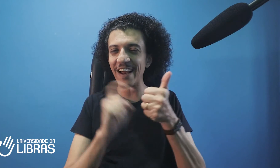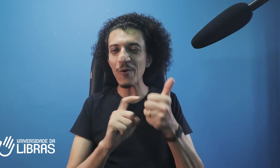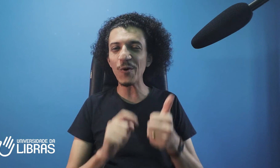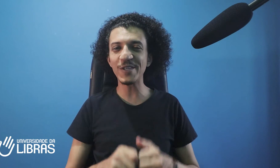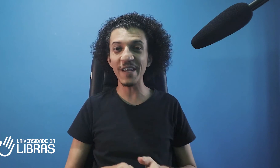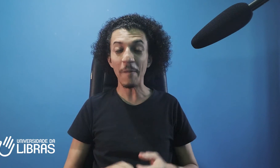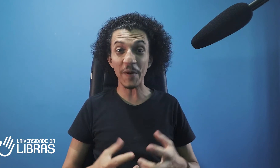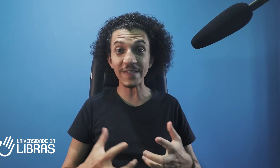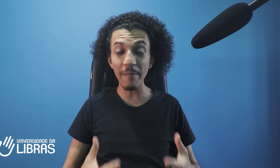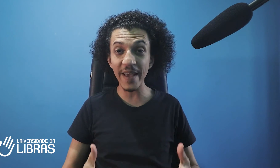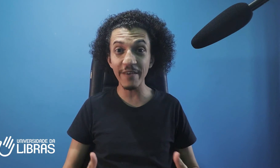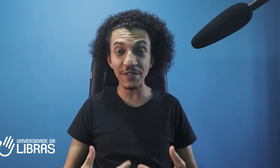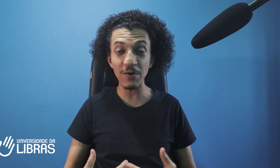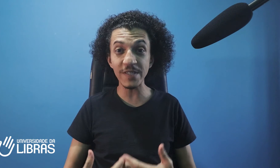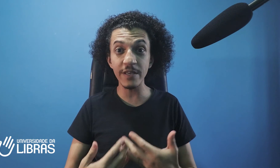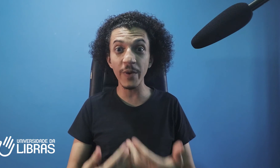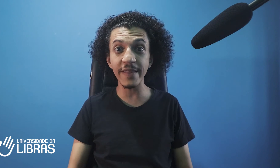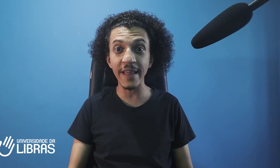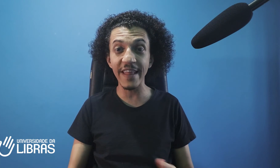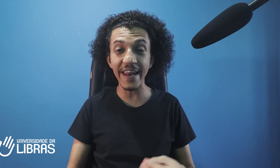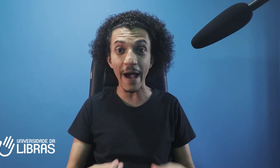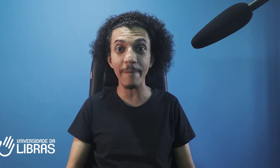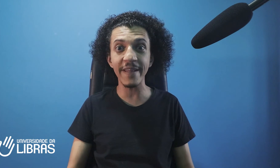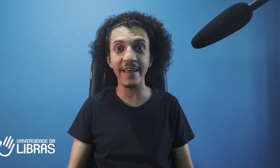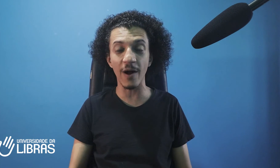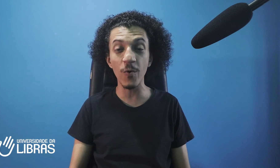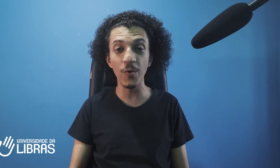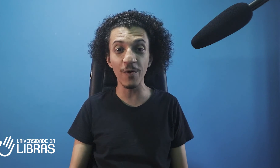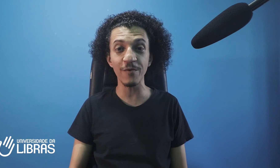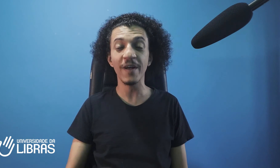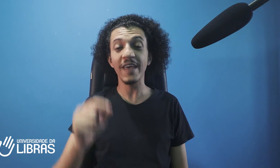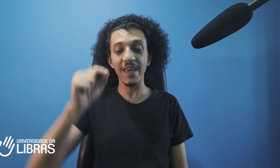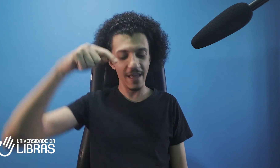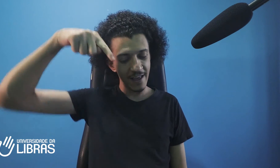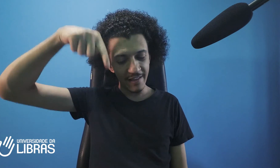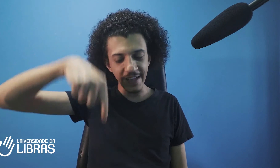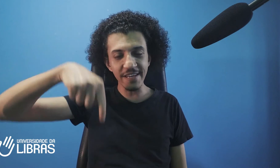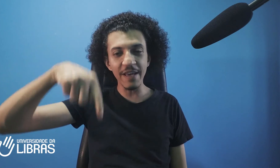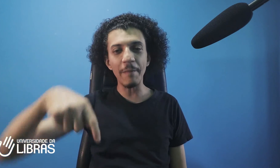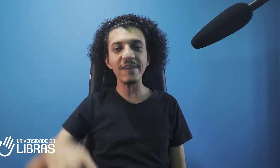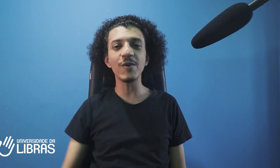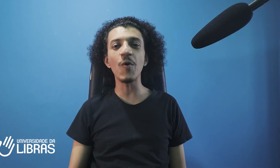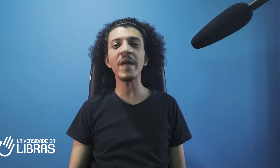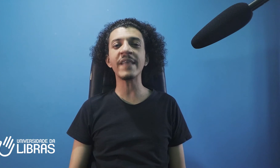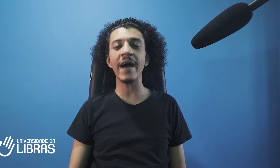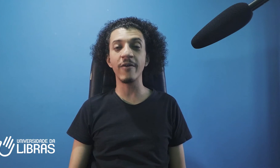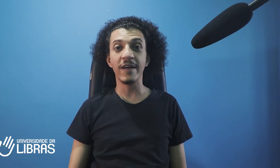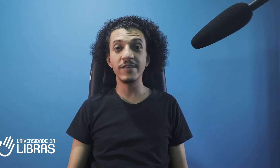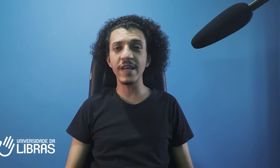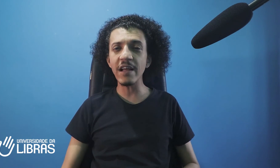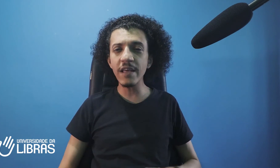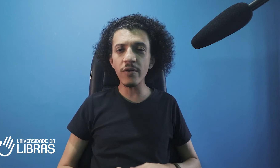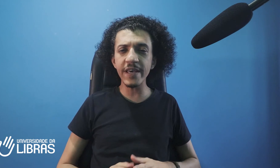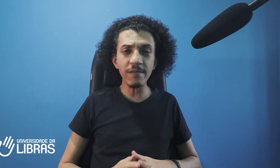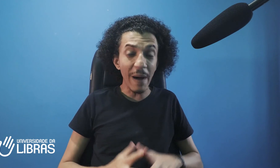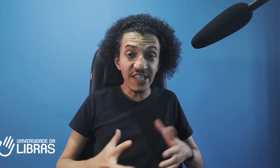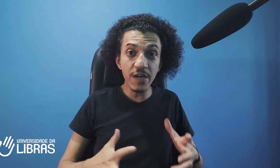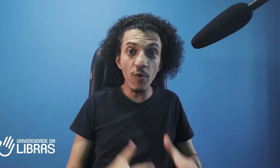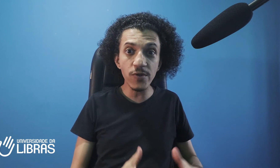clica lá o curtir para eu saber que você conseguiu entender e aprender algo novo e deixa aqui abaixo seu comentário dizendo aquilo que mais